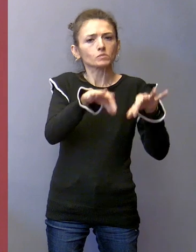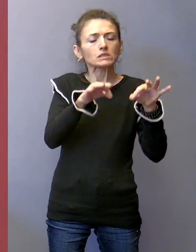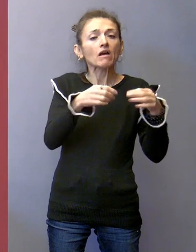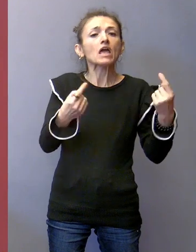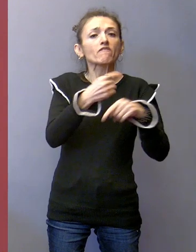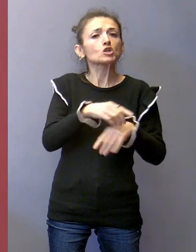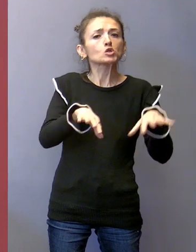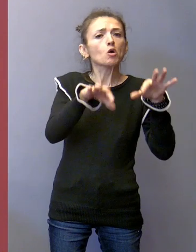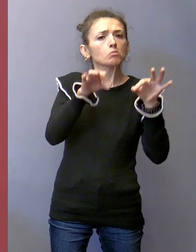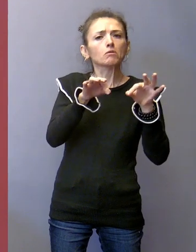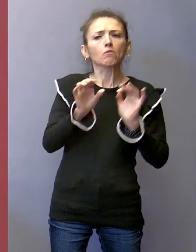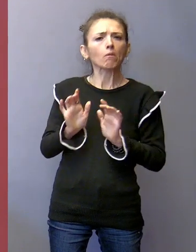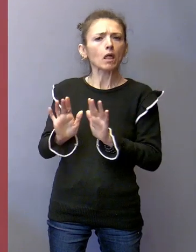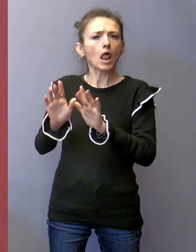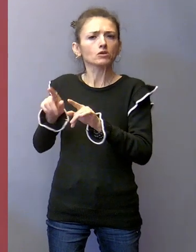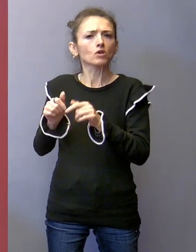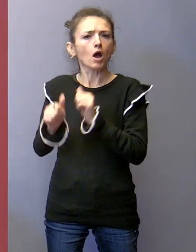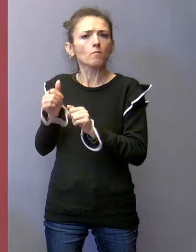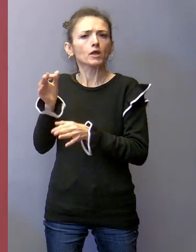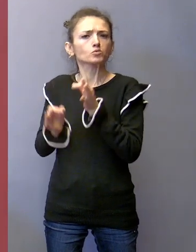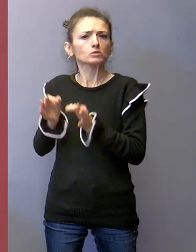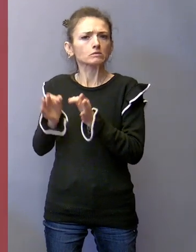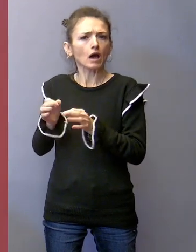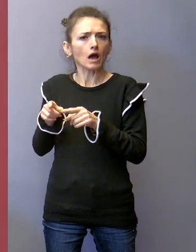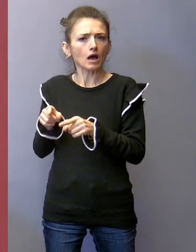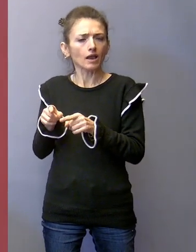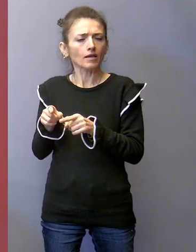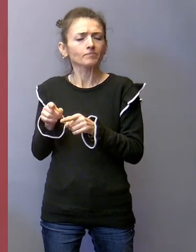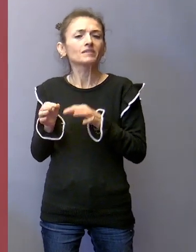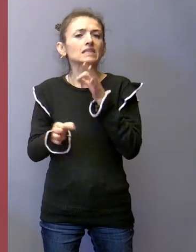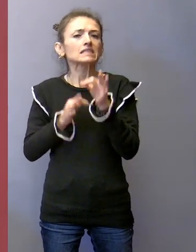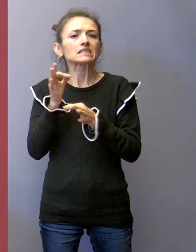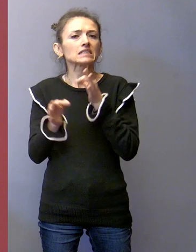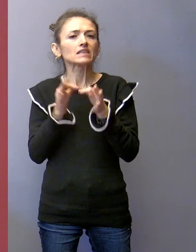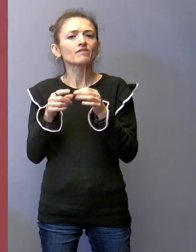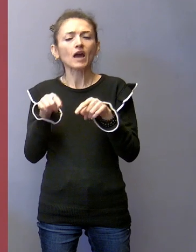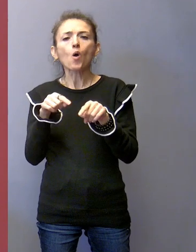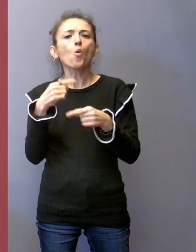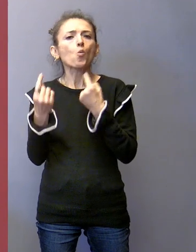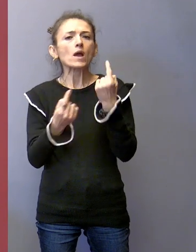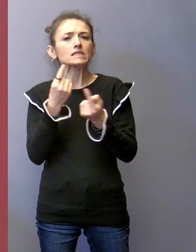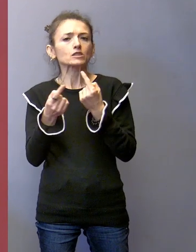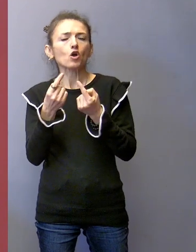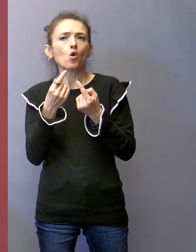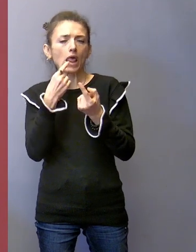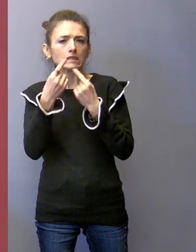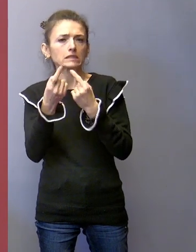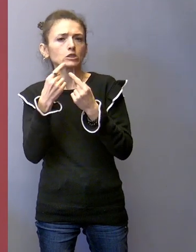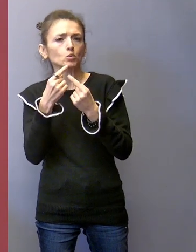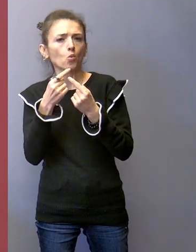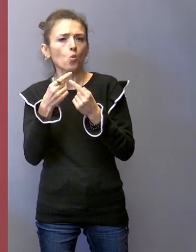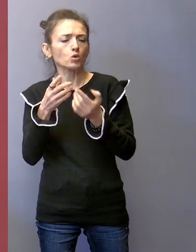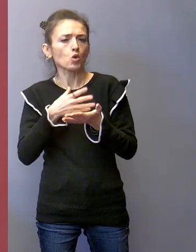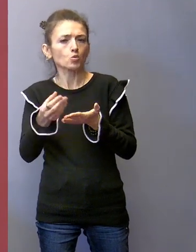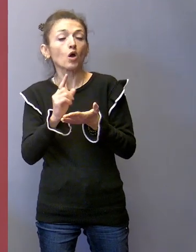non preclude quella progenziale nel senso che la pregiudiziale significa che la questione non debba essere trattata del tutto mentre la questione